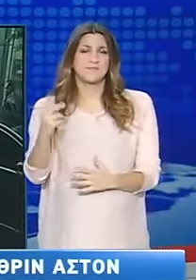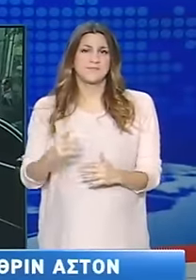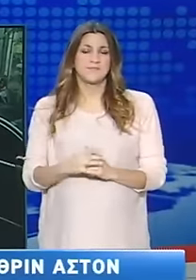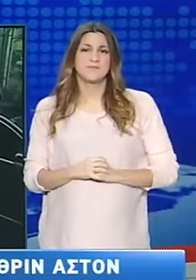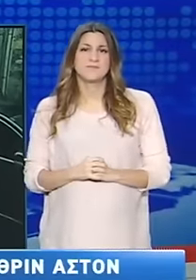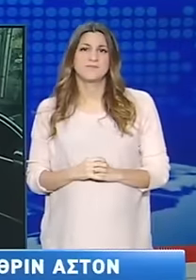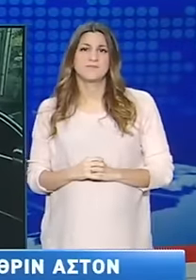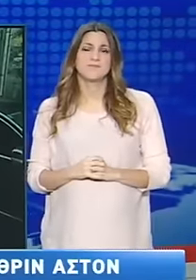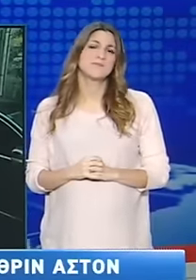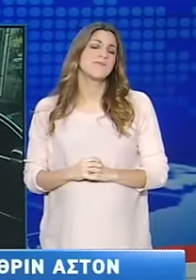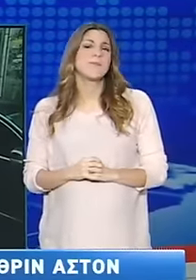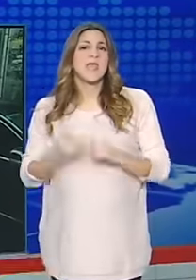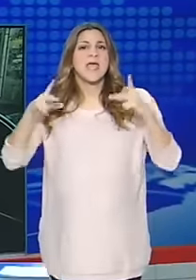Υπότιτλοι AUTHORWAVE